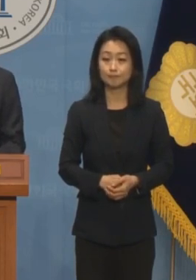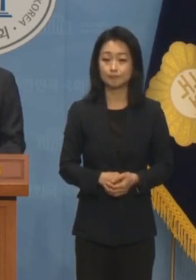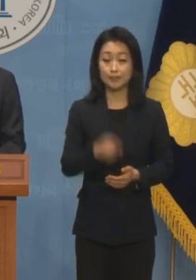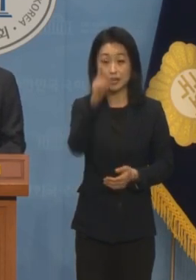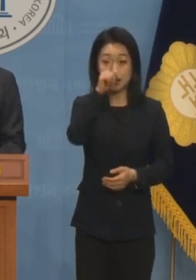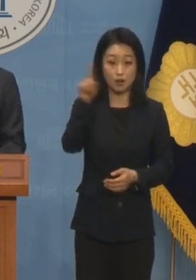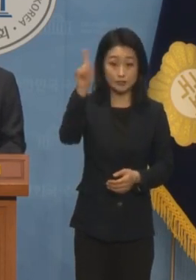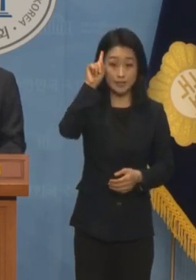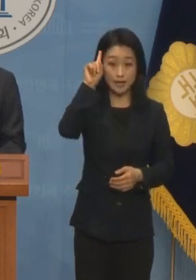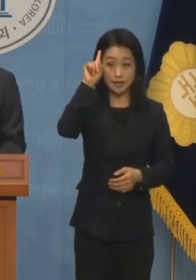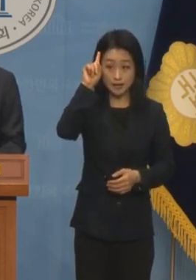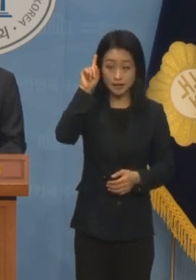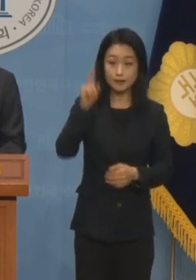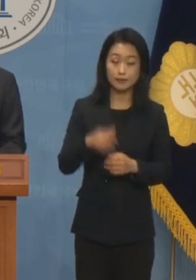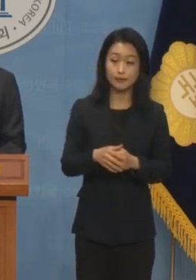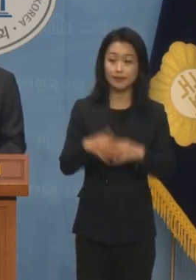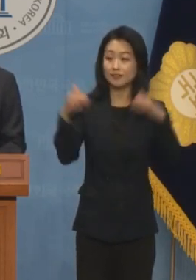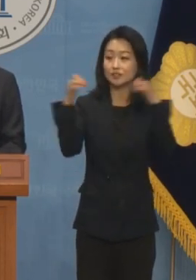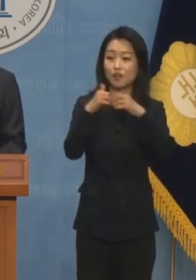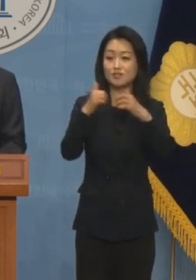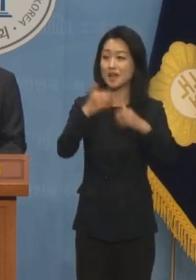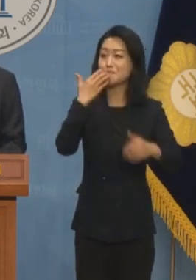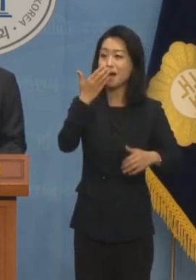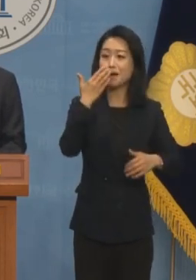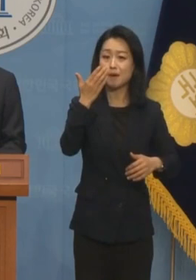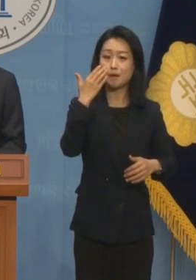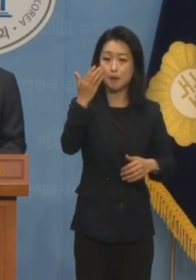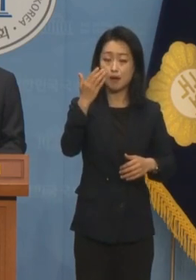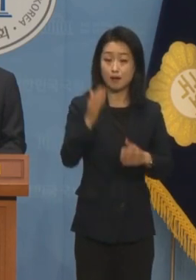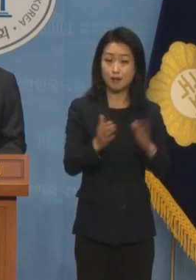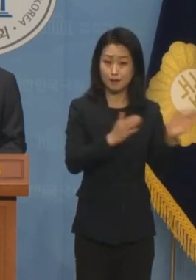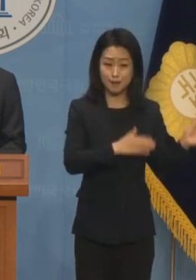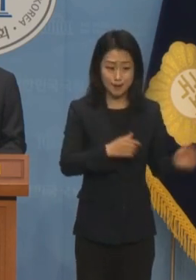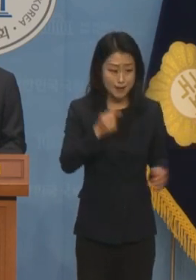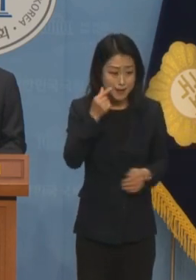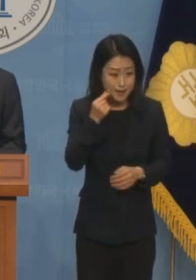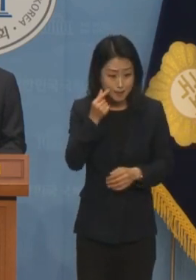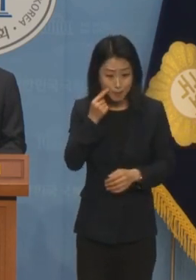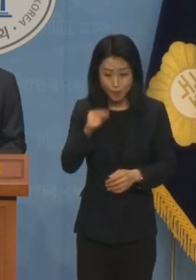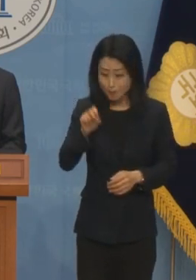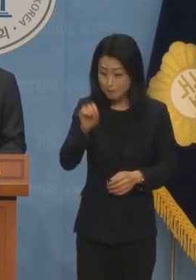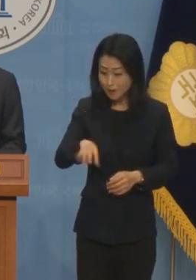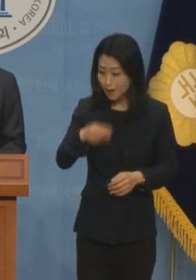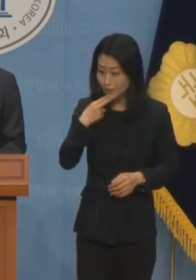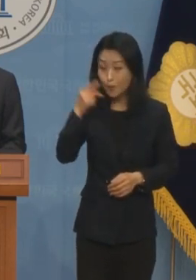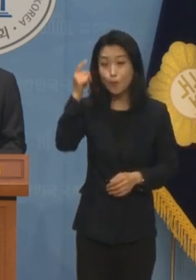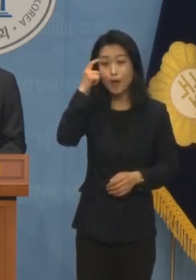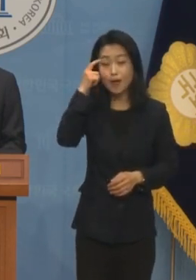러시아에는 전쟁도 불사하는 듯 큰소리치면서 왜 일본에는 아무 소리 못하는 것입니까?